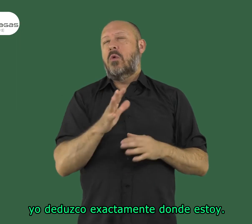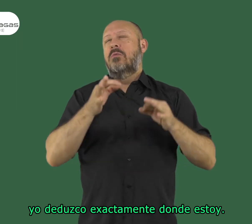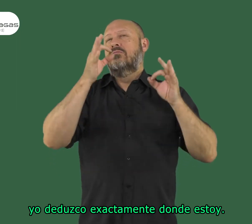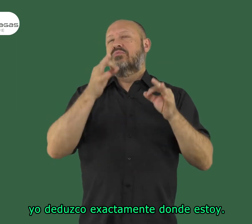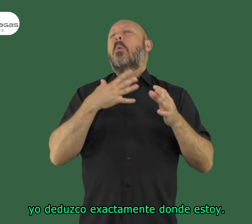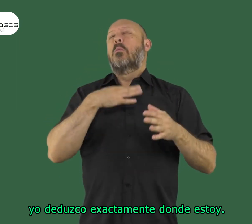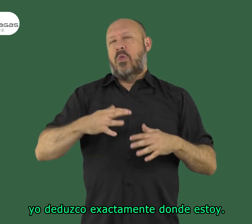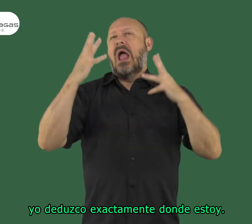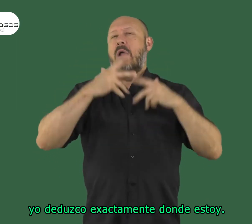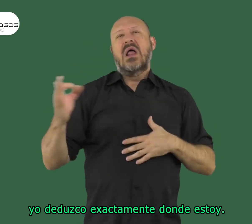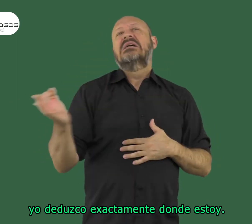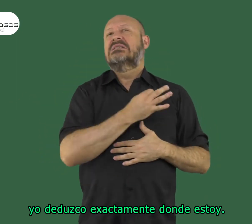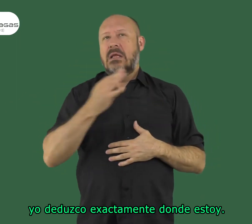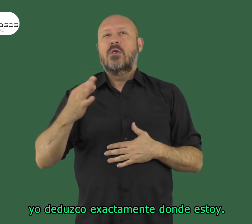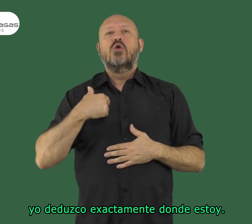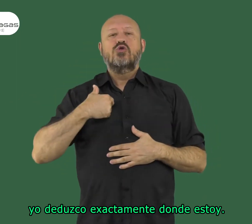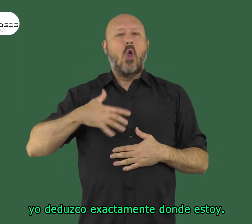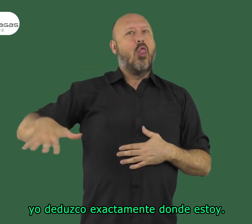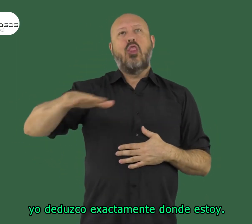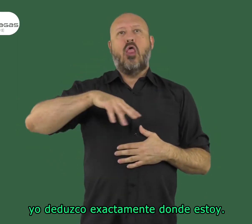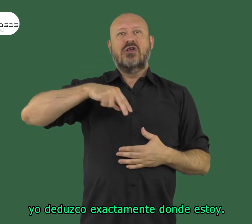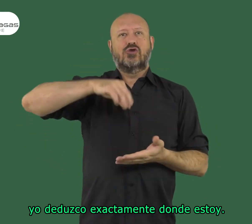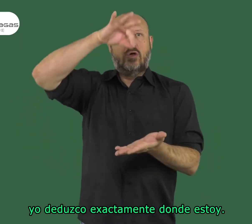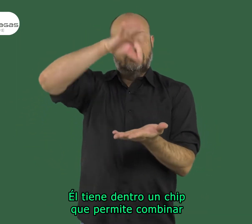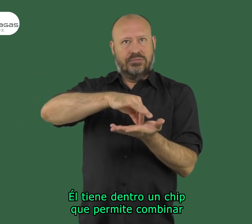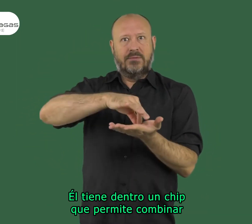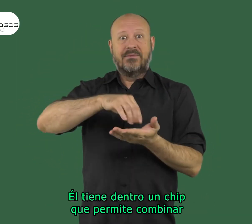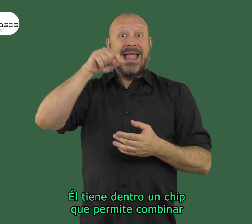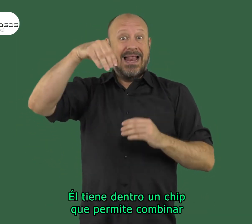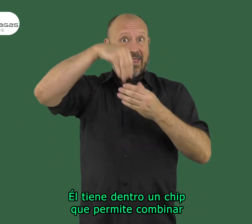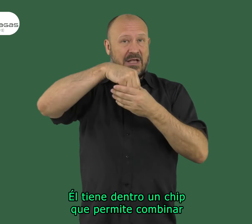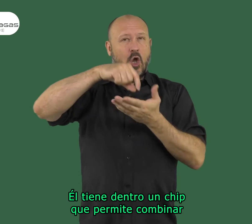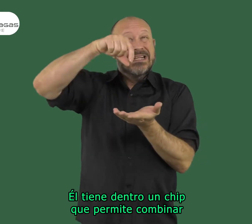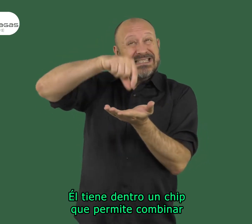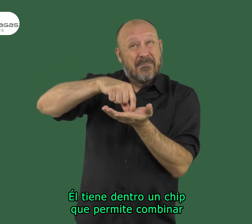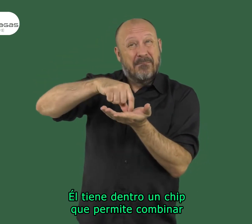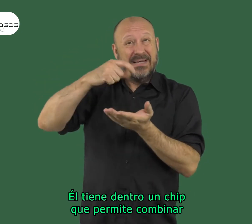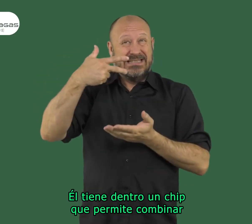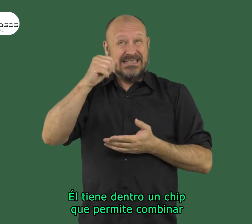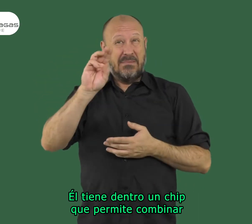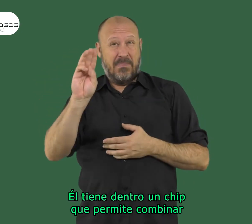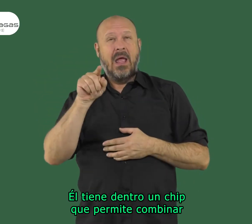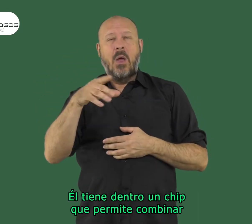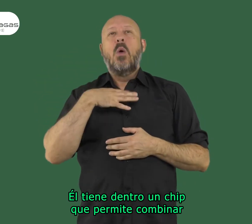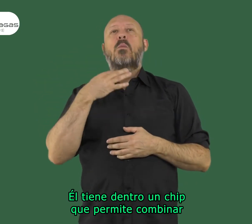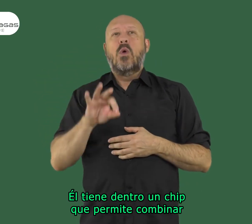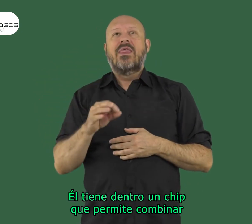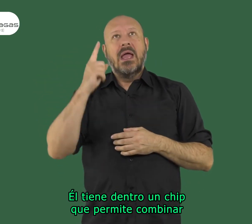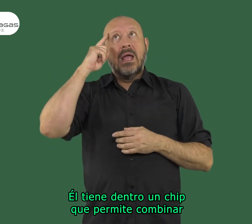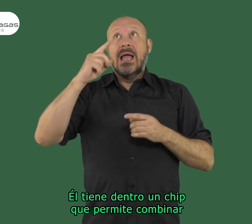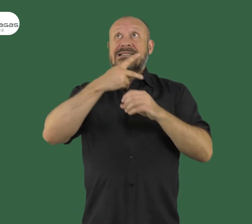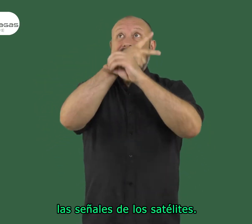deduzco exactamente dónde estoy. Él tiene dentro un chip que es el que